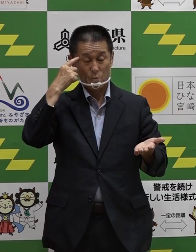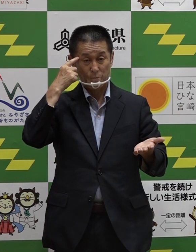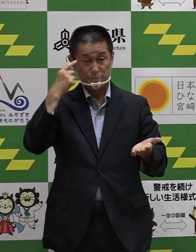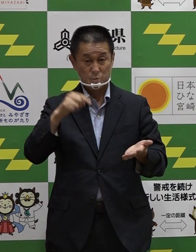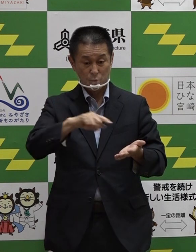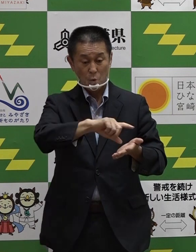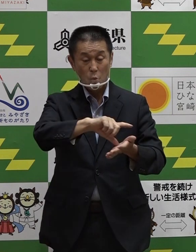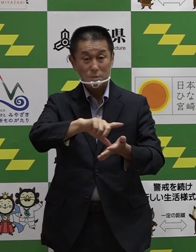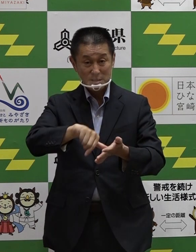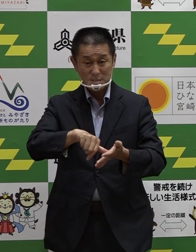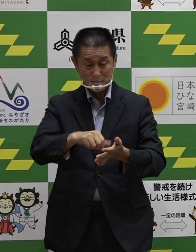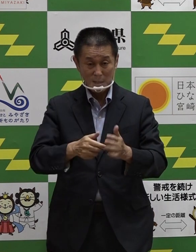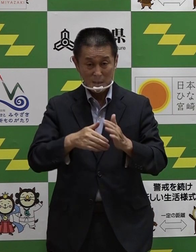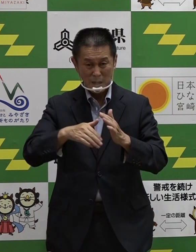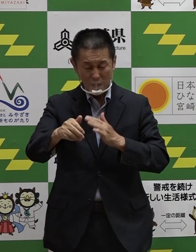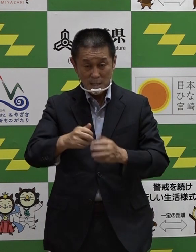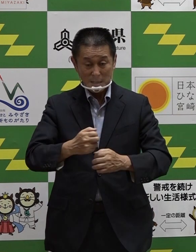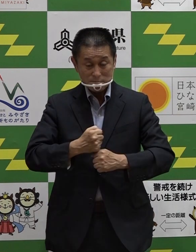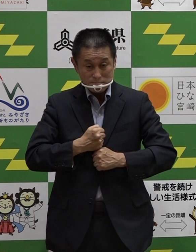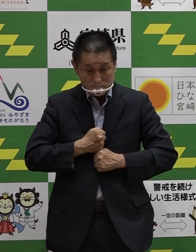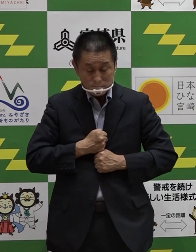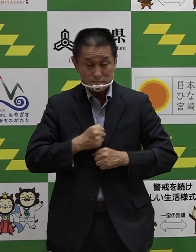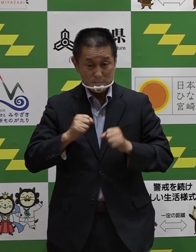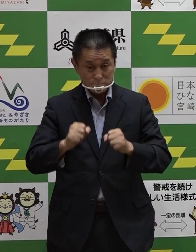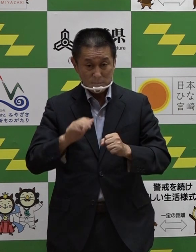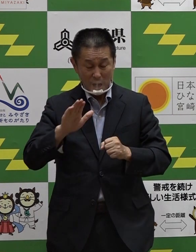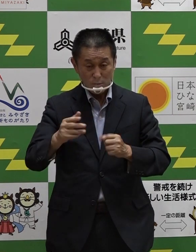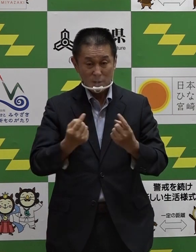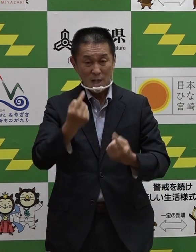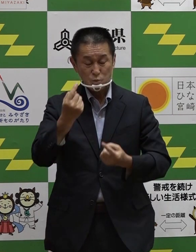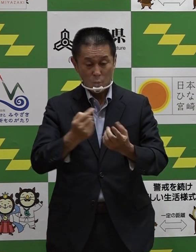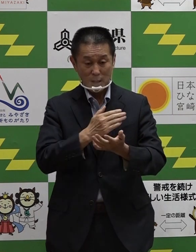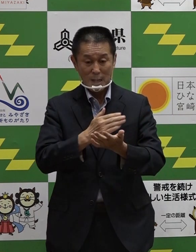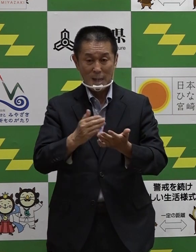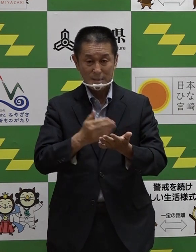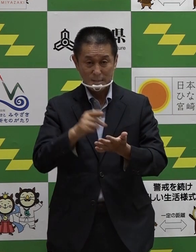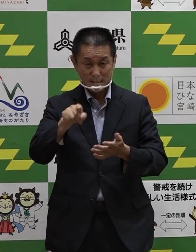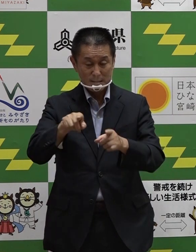域において外出自粛を行えるかといったようなところでの判断を